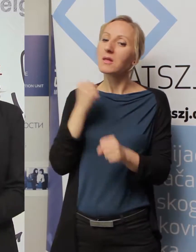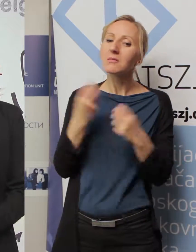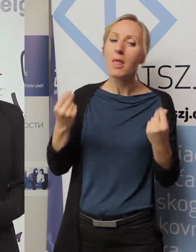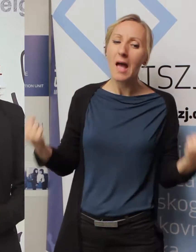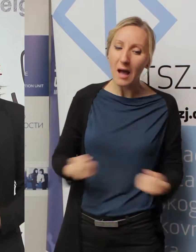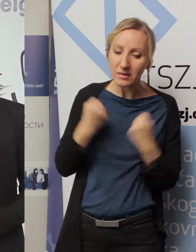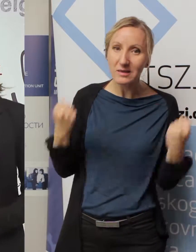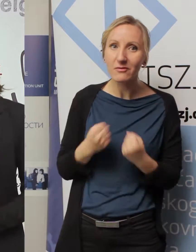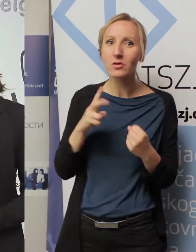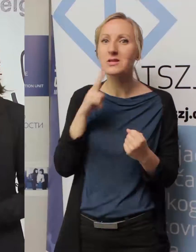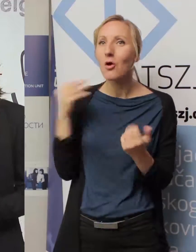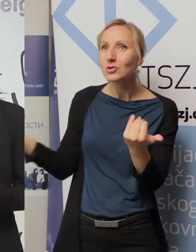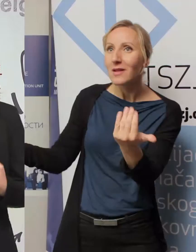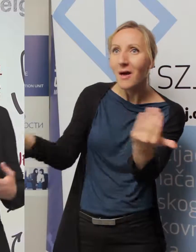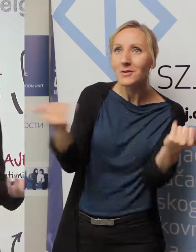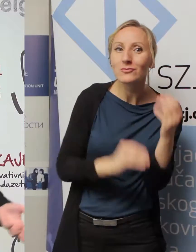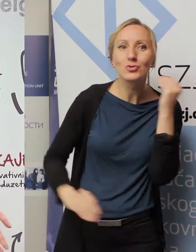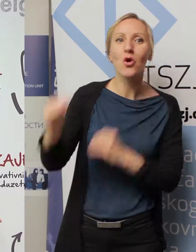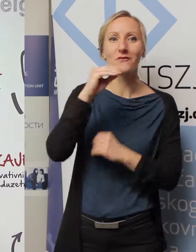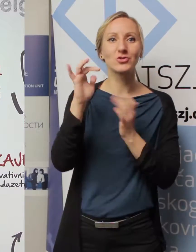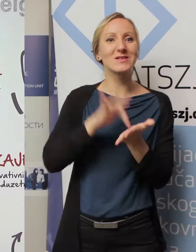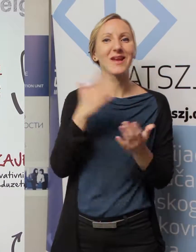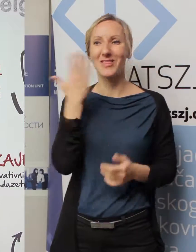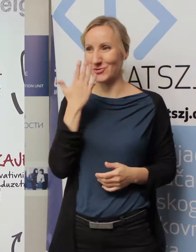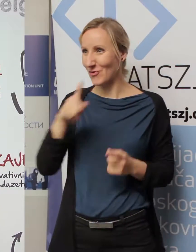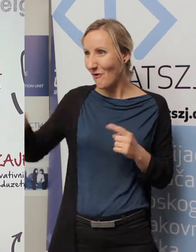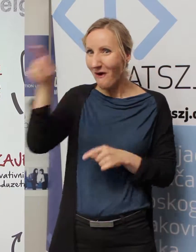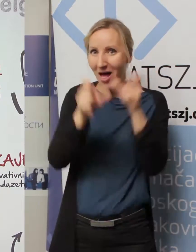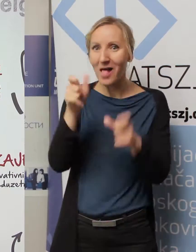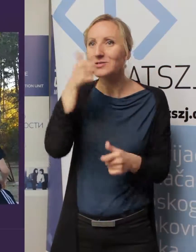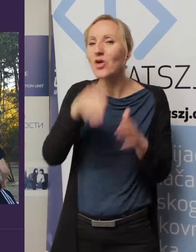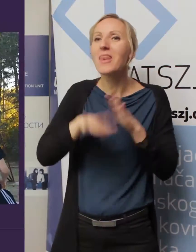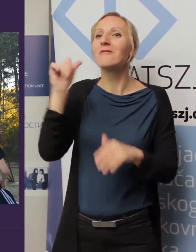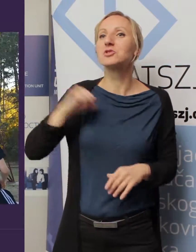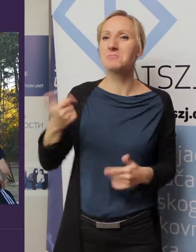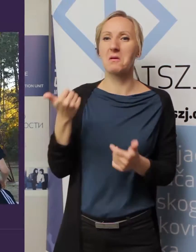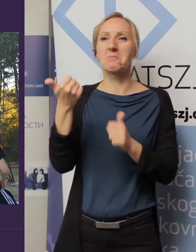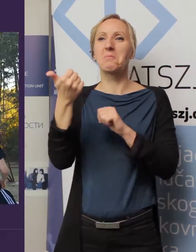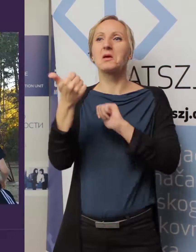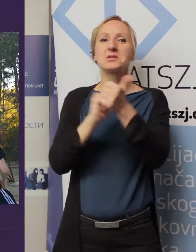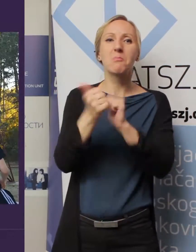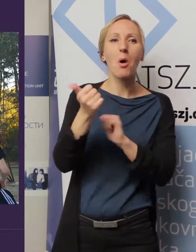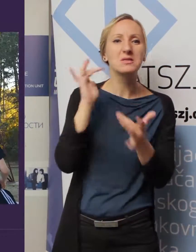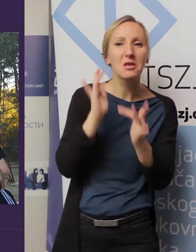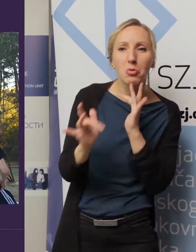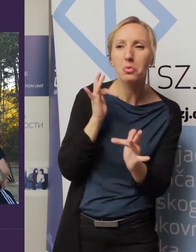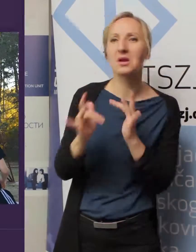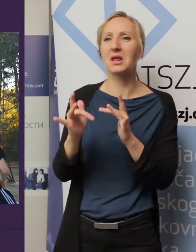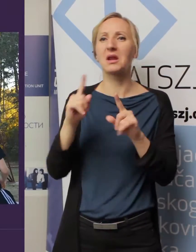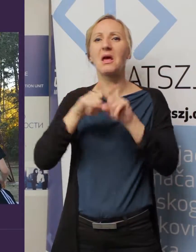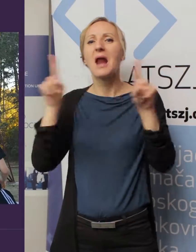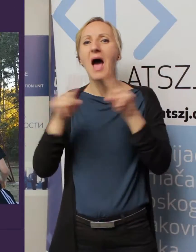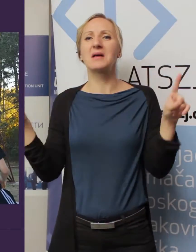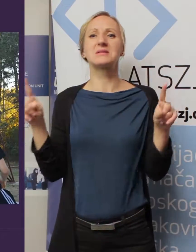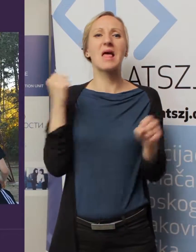neke aktivnosti na početku koje će da animiraju što više srednjoškolaca, a to je ono što je njima nekako zanimljivije. Sportski turniri,